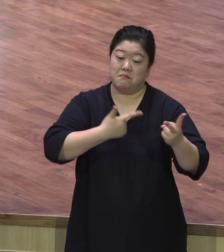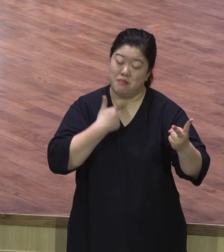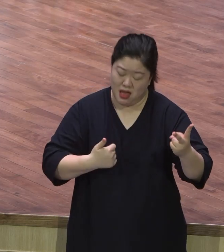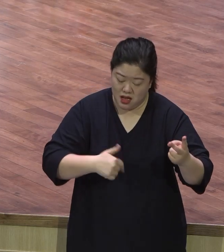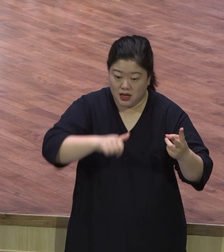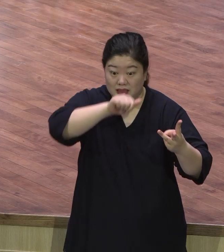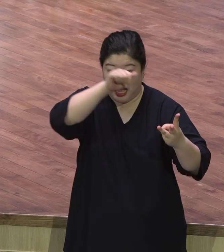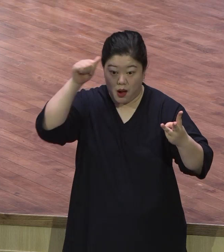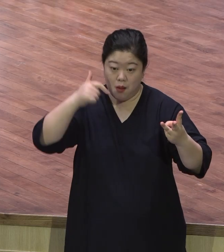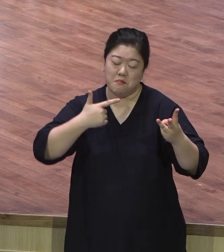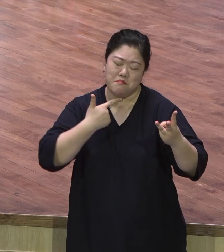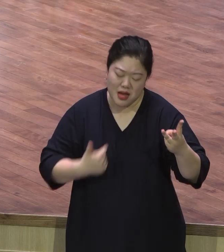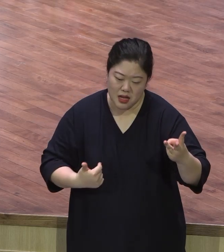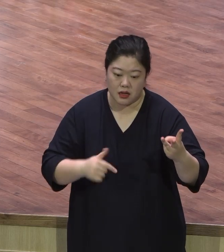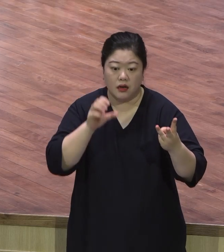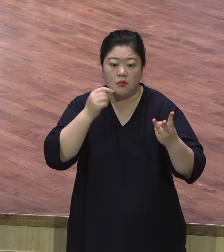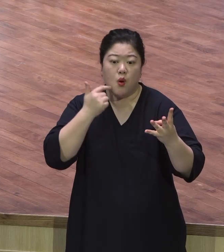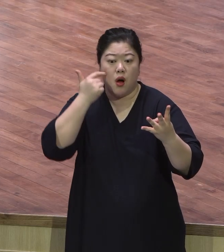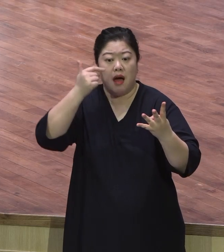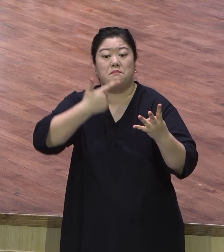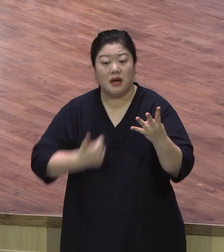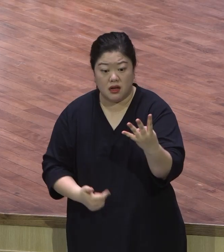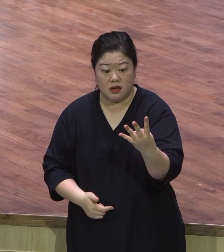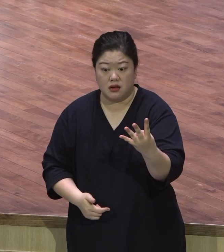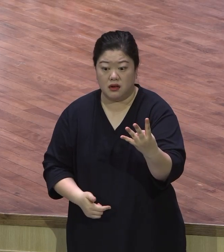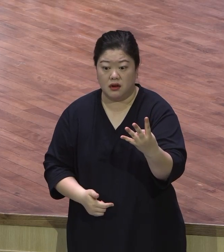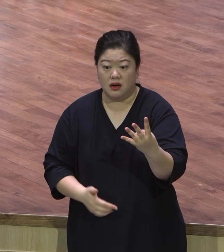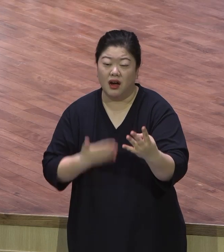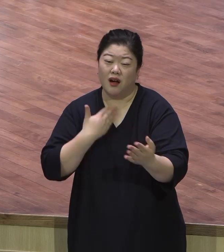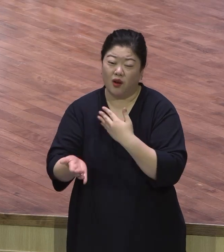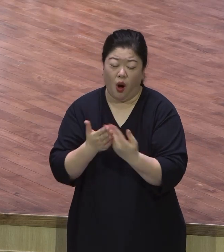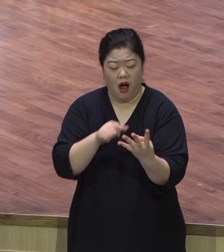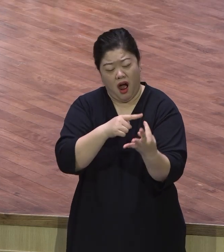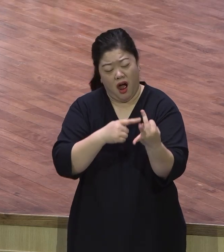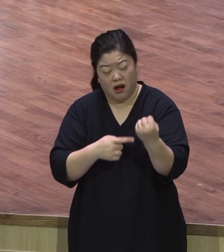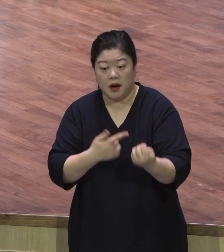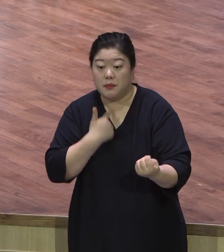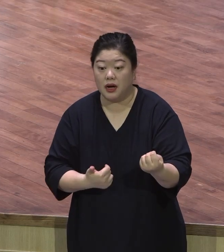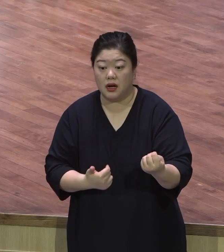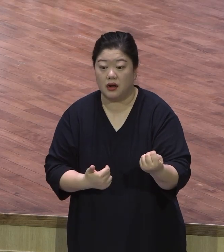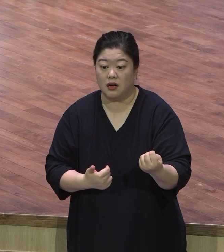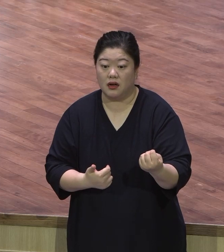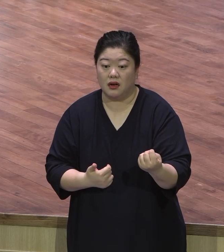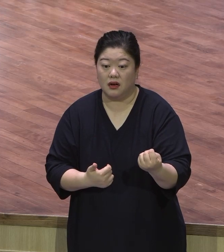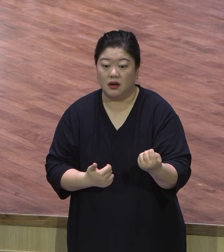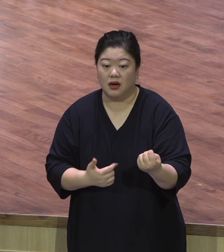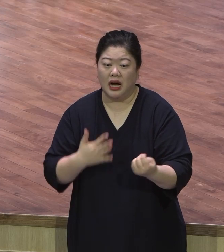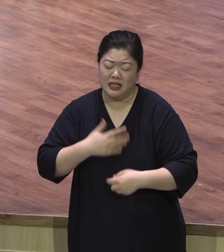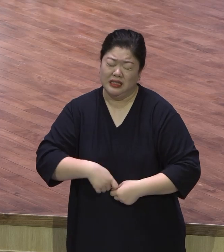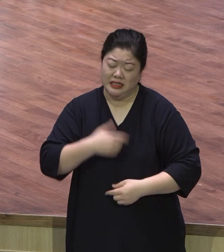제가 어떻게 시행사 했는지 수용로 가면 다 나와 있어요